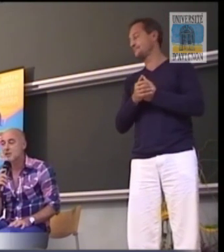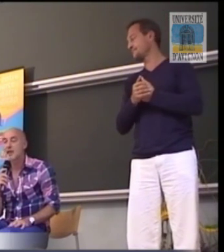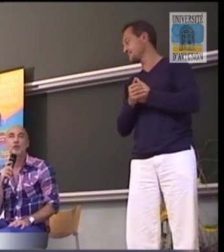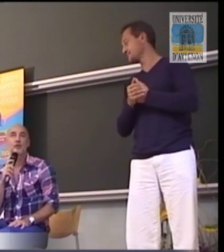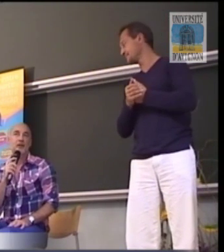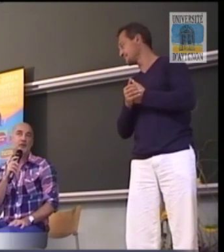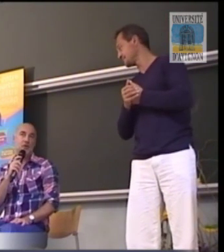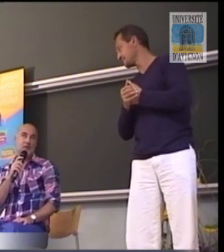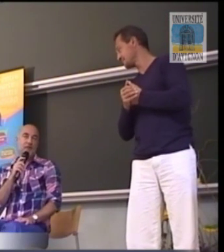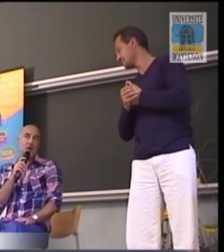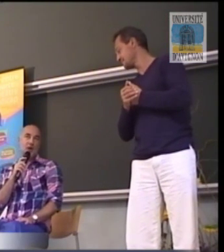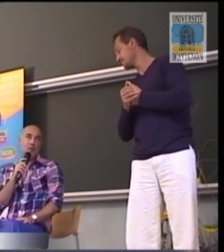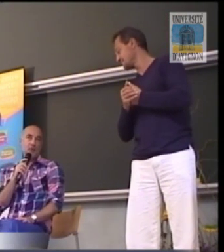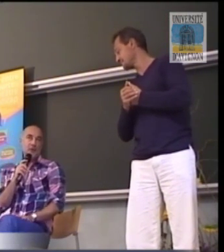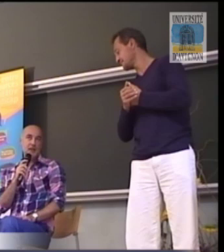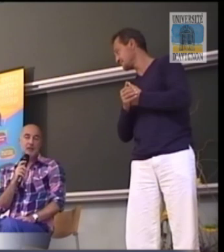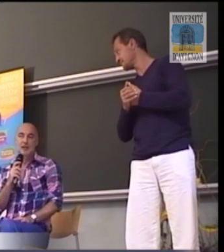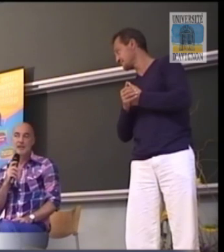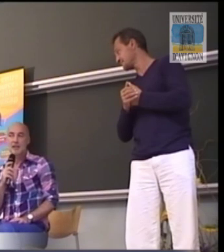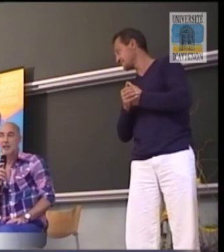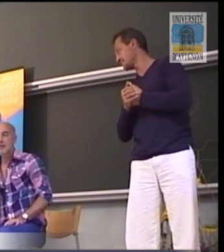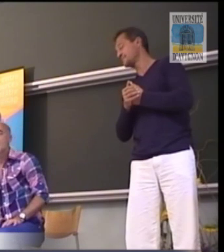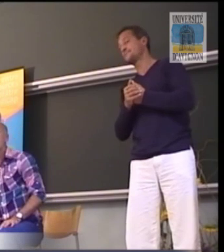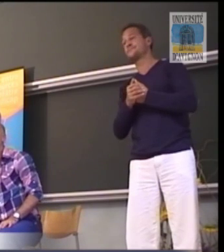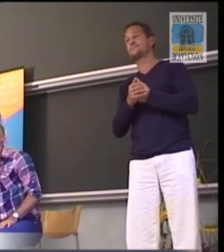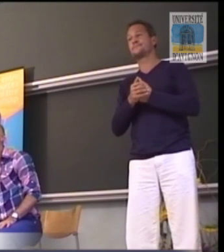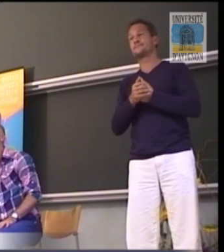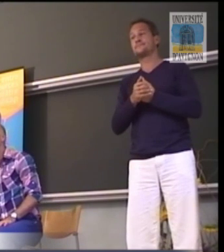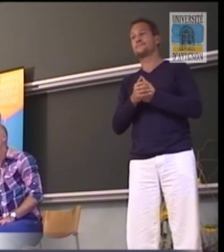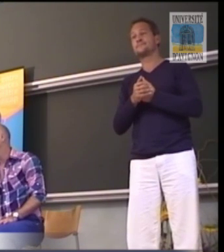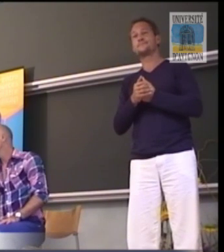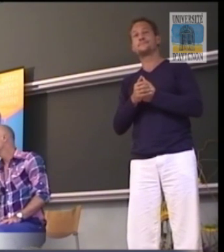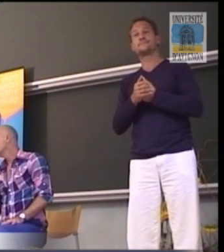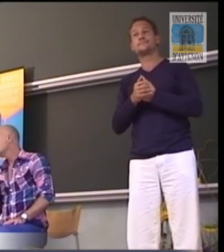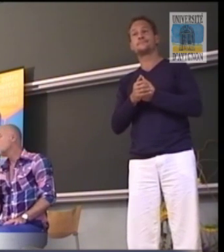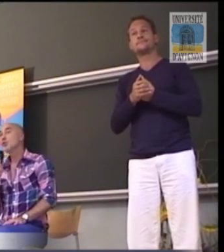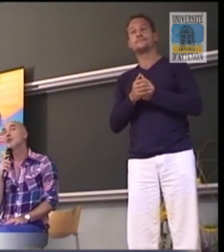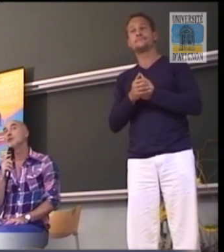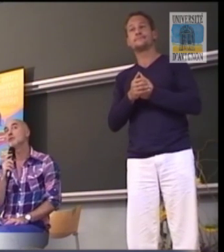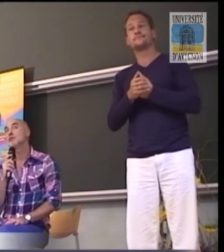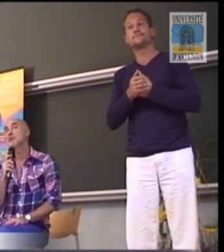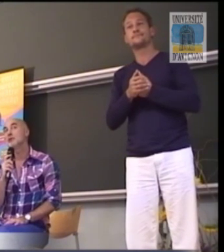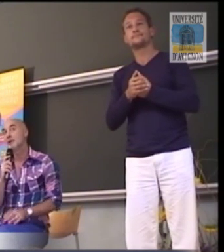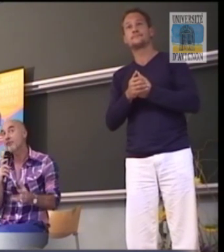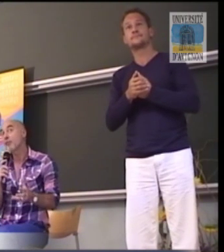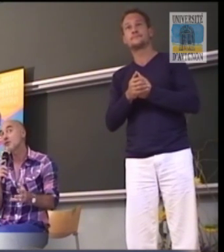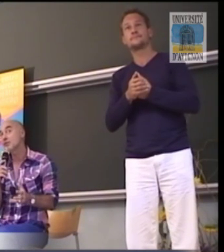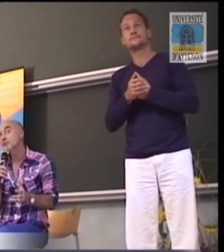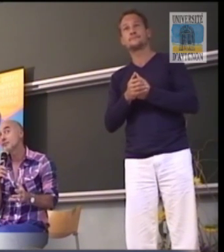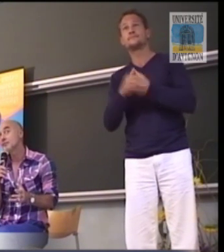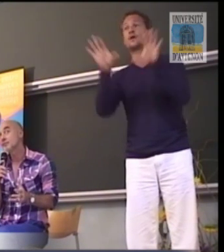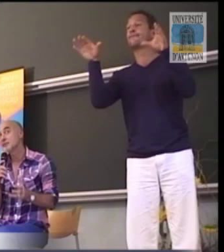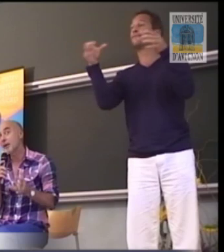qu'il y a aussi un autre facteur qu'il va falloir aborder, c'est qui est à l'origine du choix de la